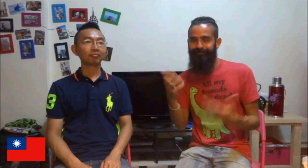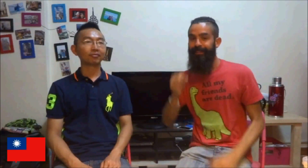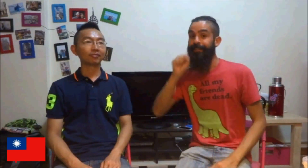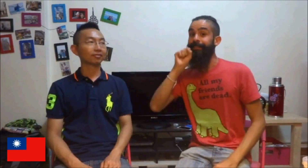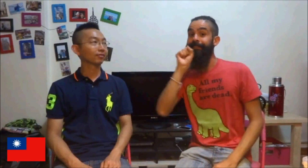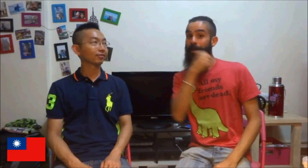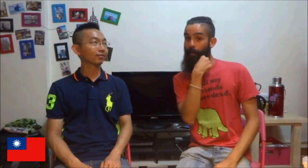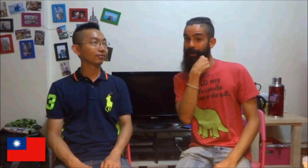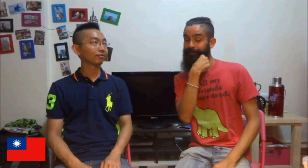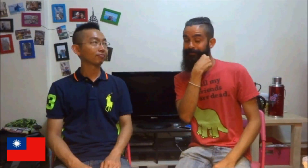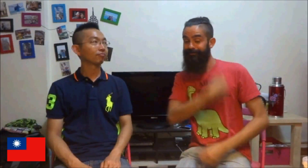à Taïwan,